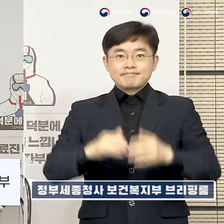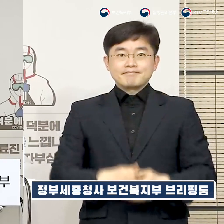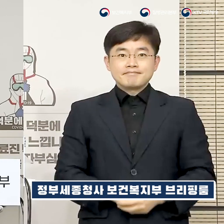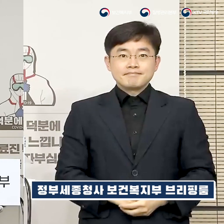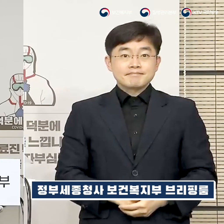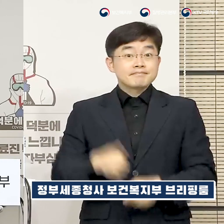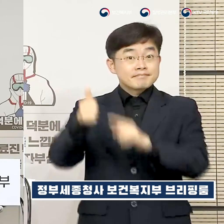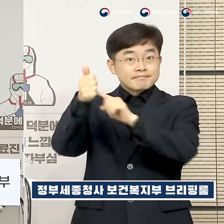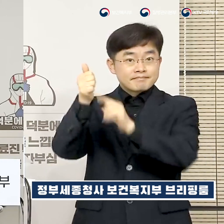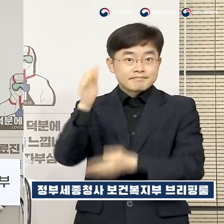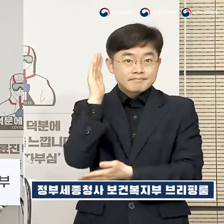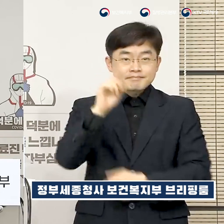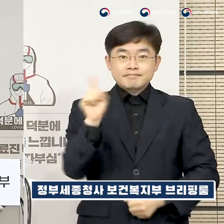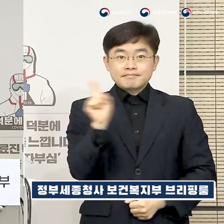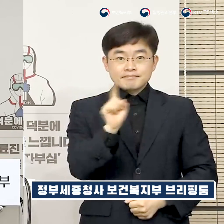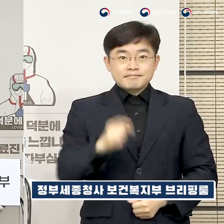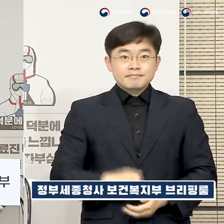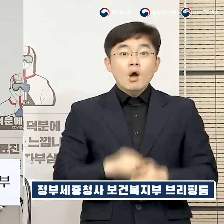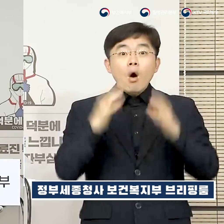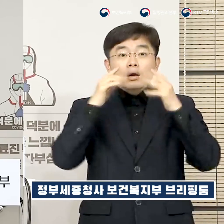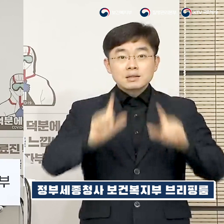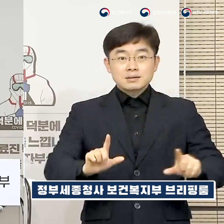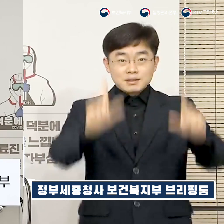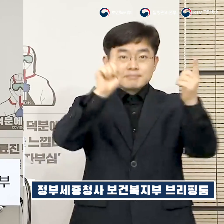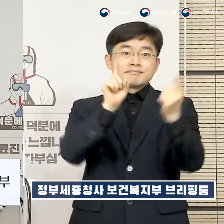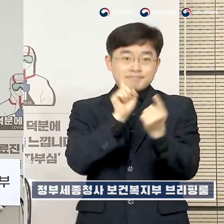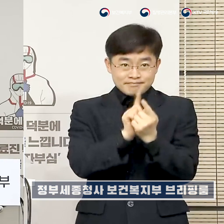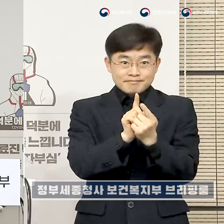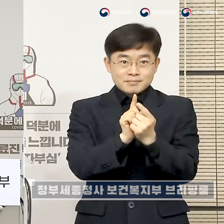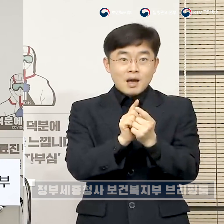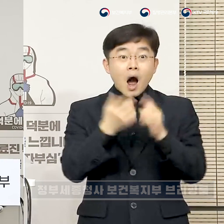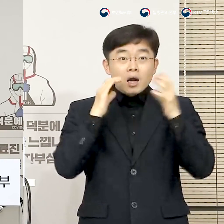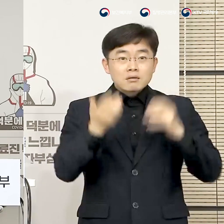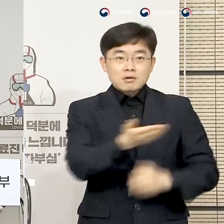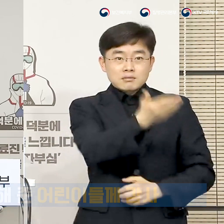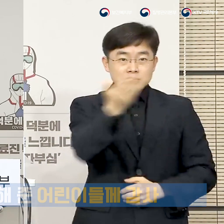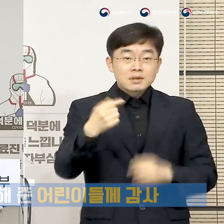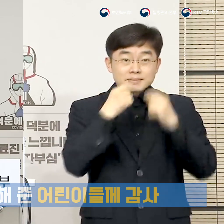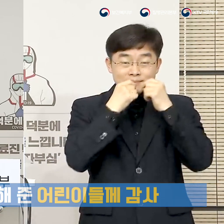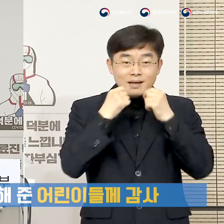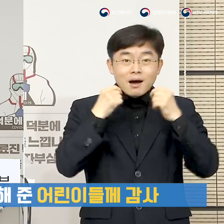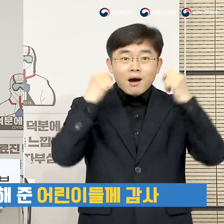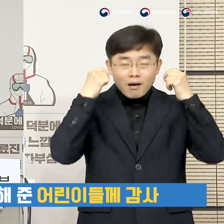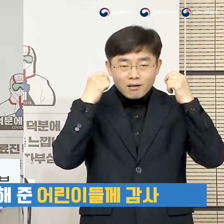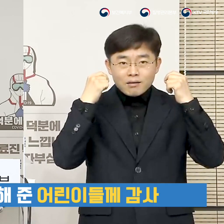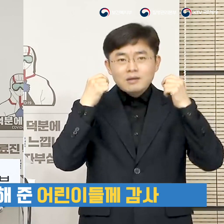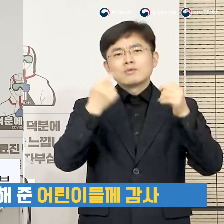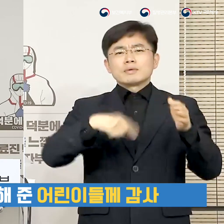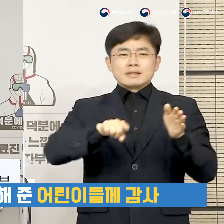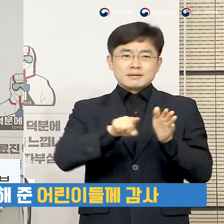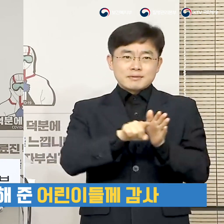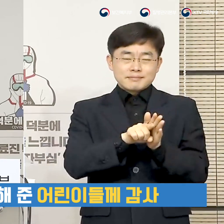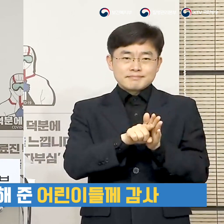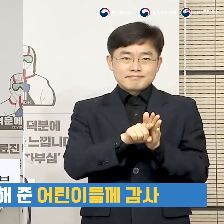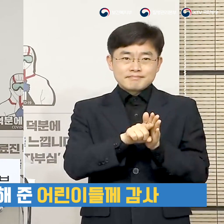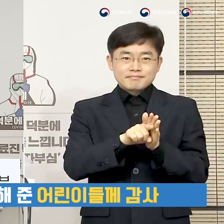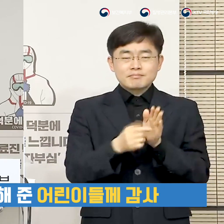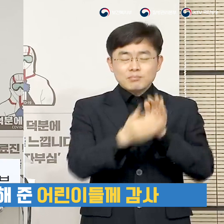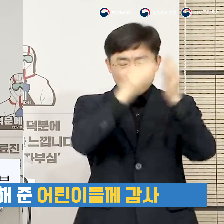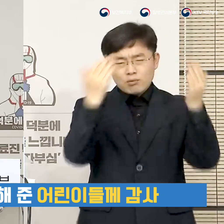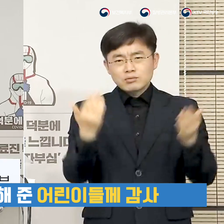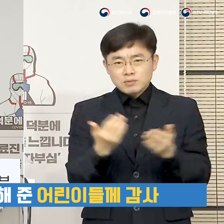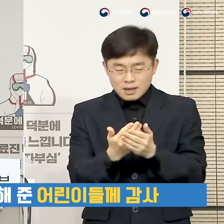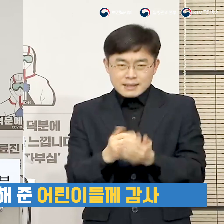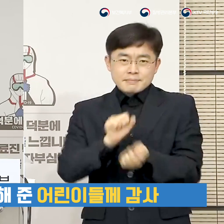박능호 1차장은 어린이날을 맞아 어린이들의 밝은 미소를 지키기 위해서 우리 공동체 구성원